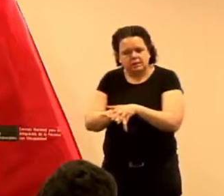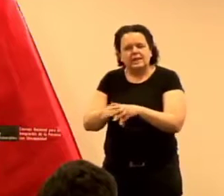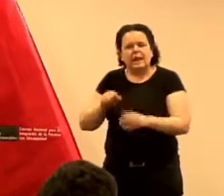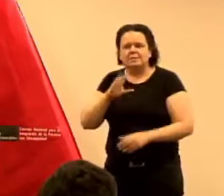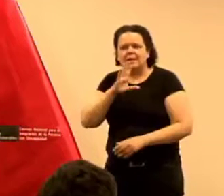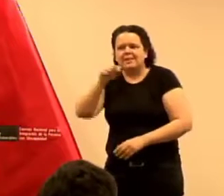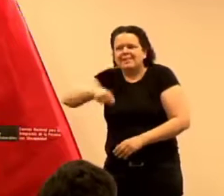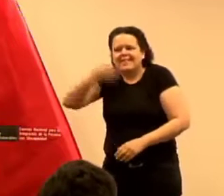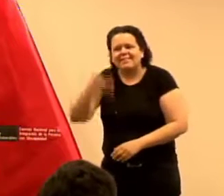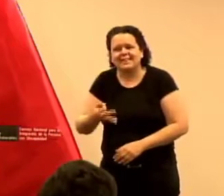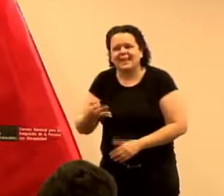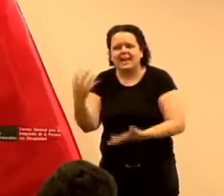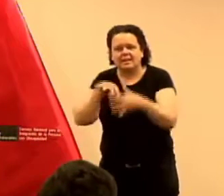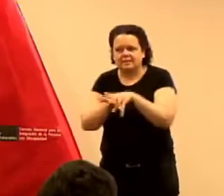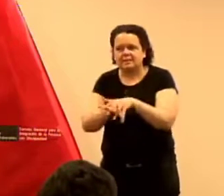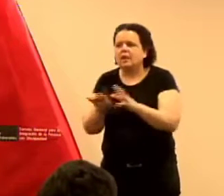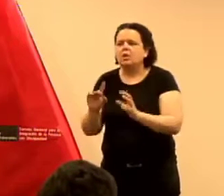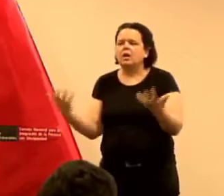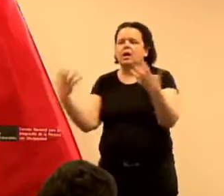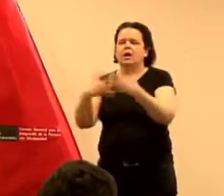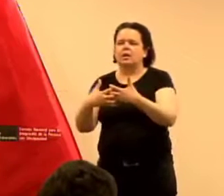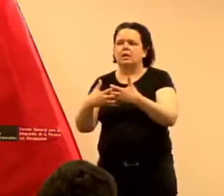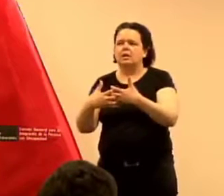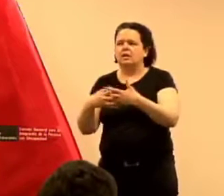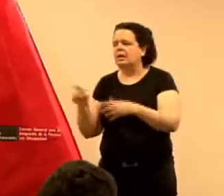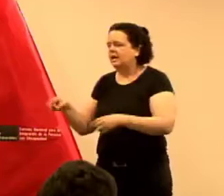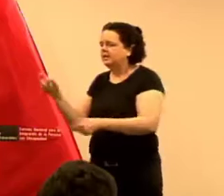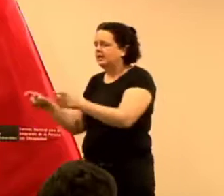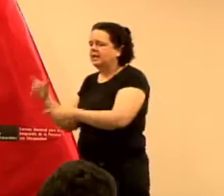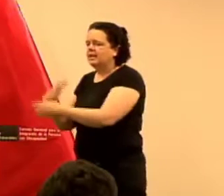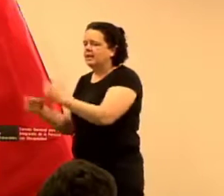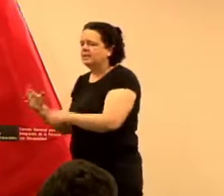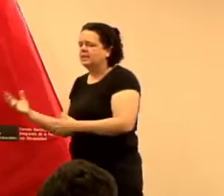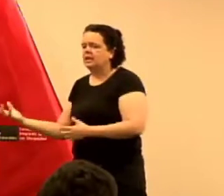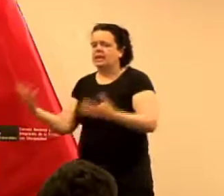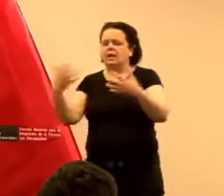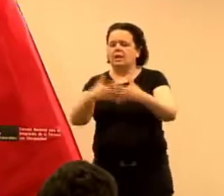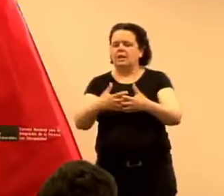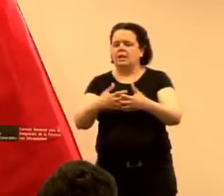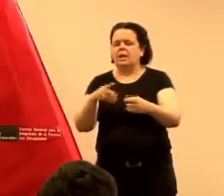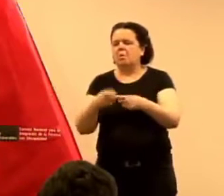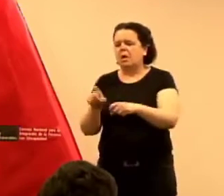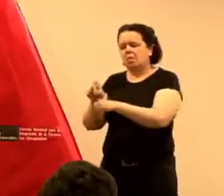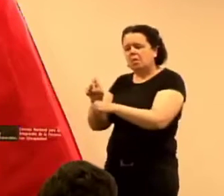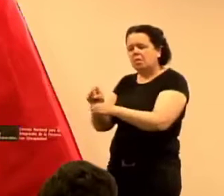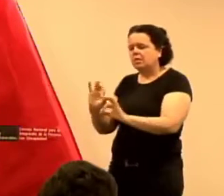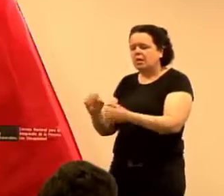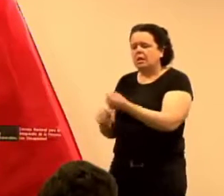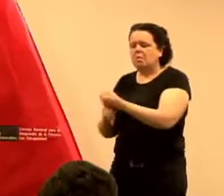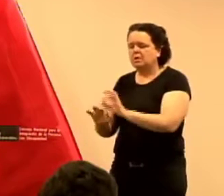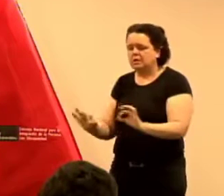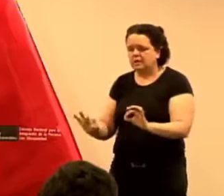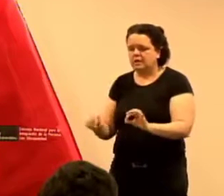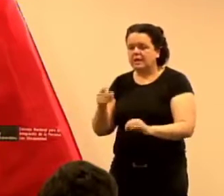inclusivos, no de entornos integradores, donde los niños con discapacidad están en la misma aula pero no reciben el apoyo.